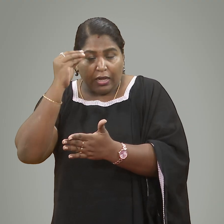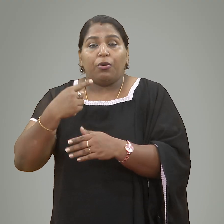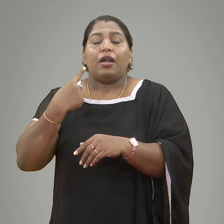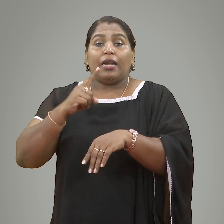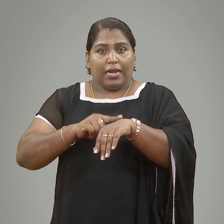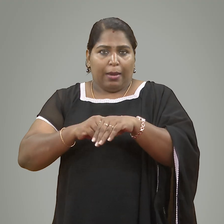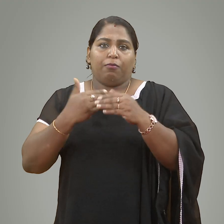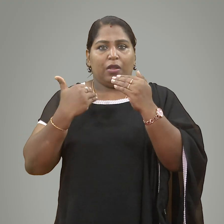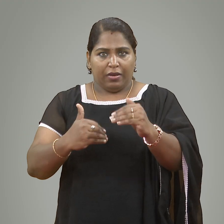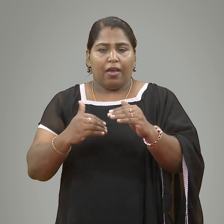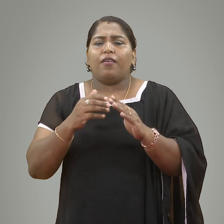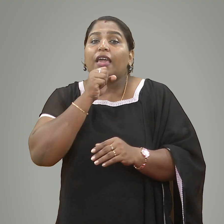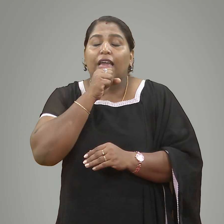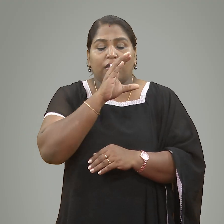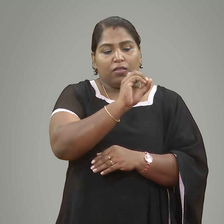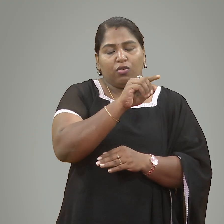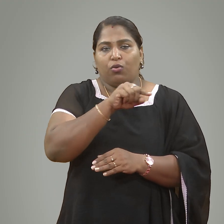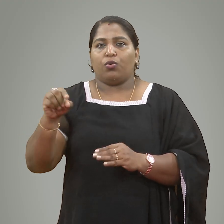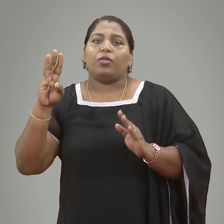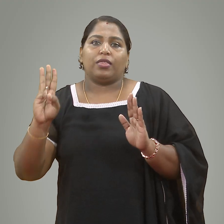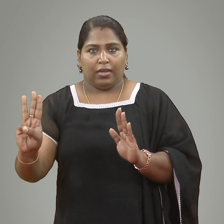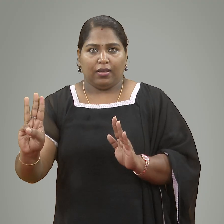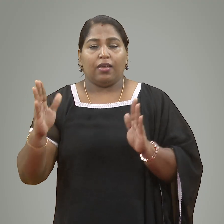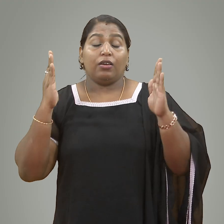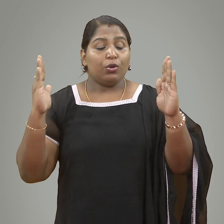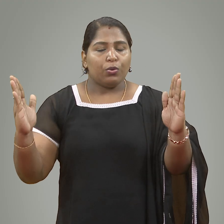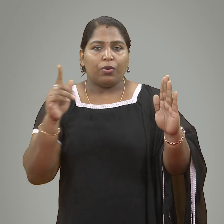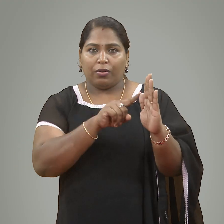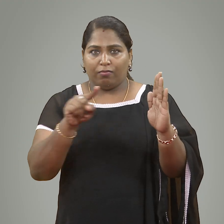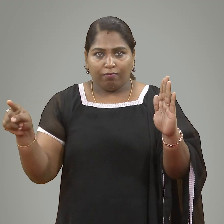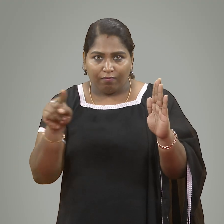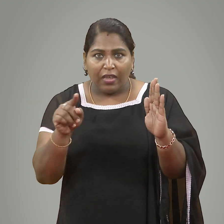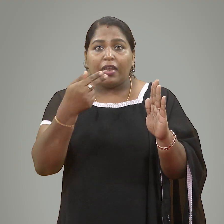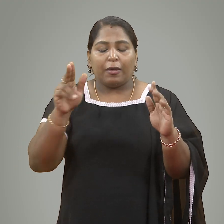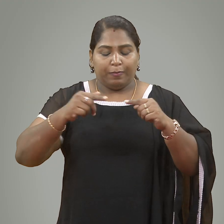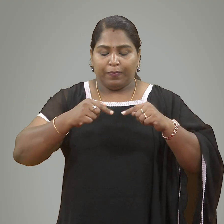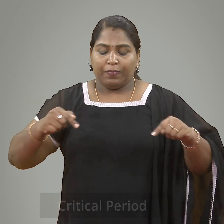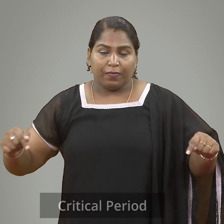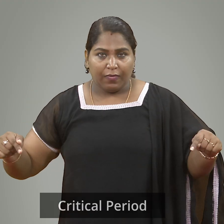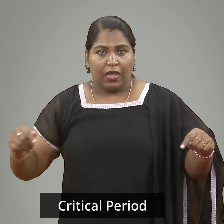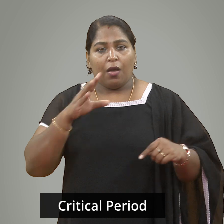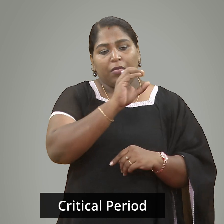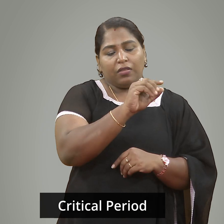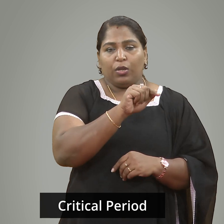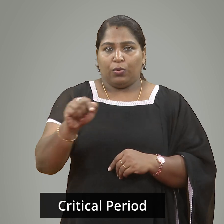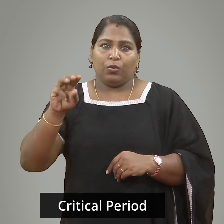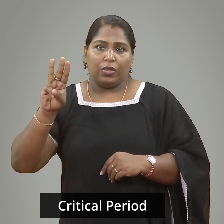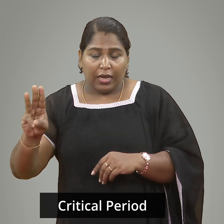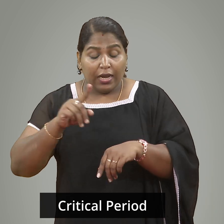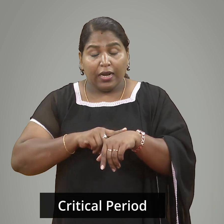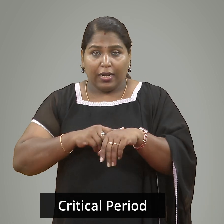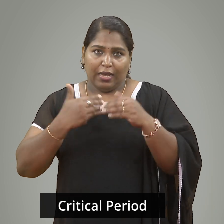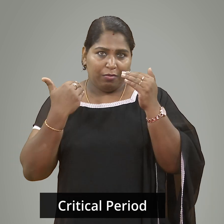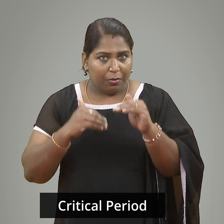ഒരു ക്രിട്ടിക്കൽ പീരീഡ് ഉണ്ട്. അത് 3 വയസ്സിനുള്ളിലാണ് ആ ഒരു ക്രിട്ടിക്കൽ പീരീഡ്. എൻ്റെ അപ്പർ ലിമിറ്റ് എന്ന് പറയുന്നത് 3